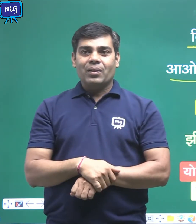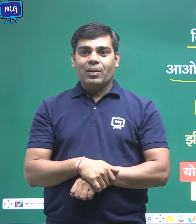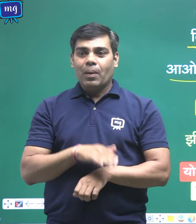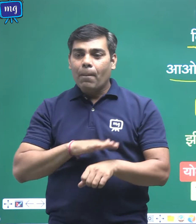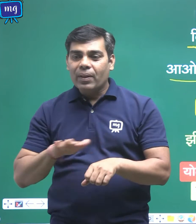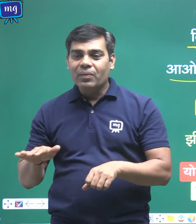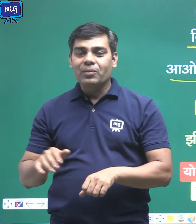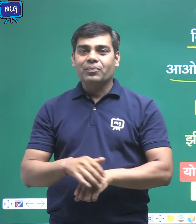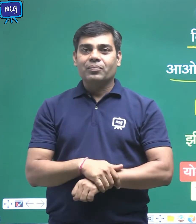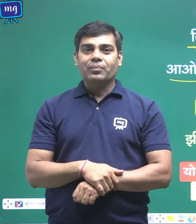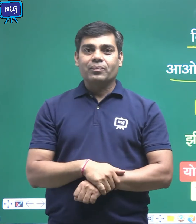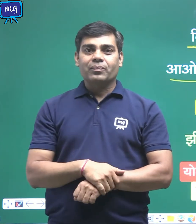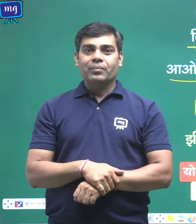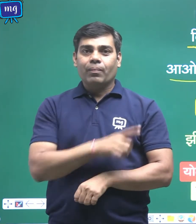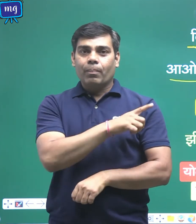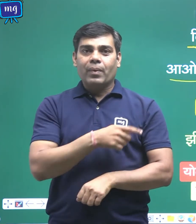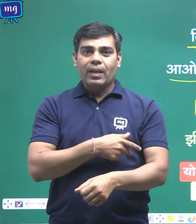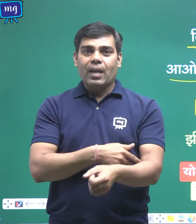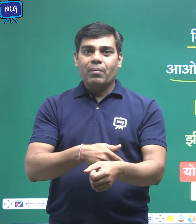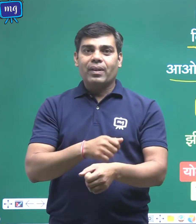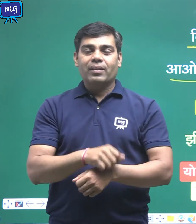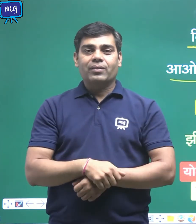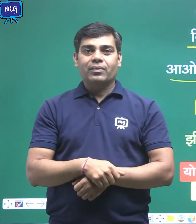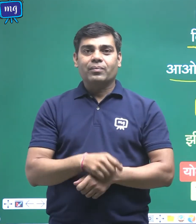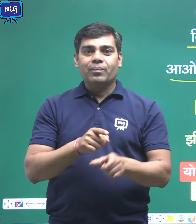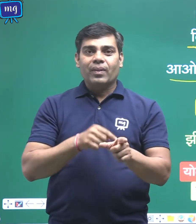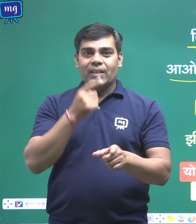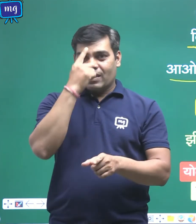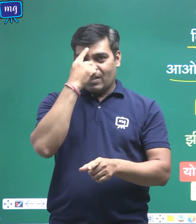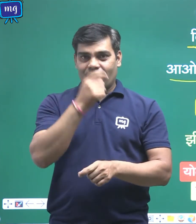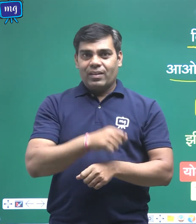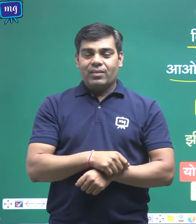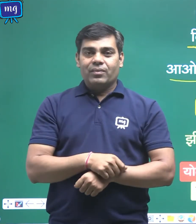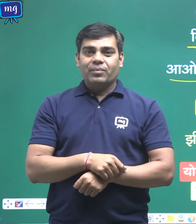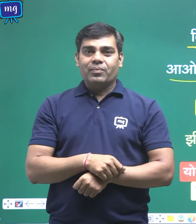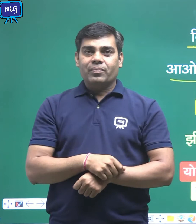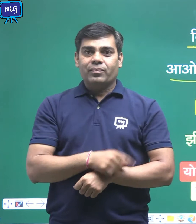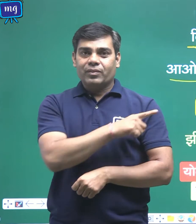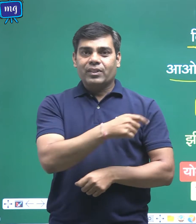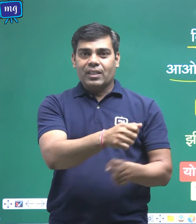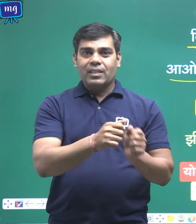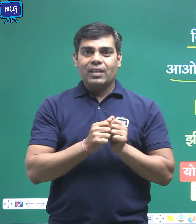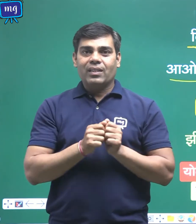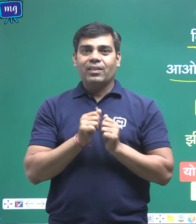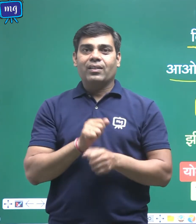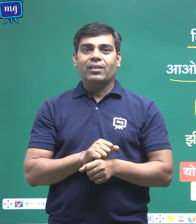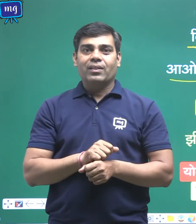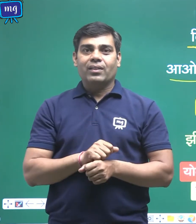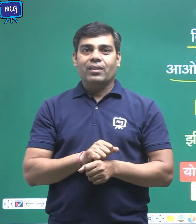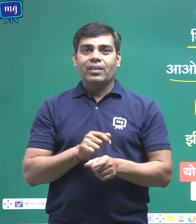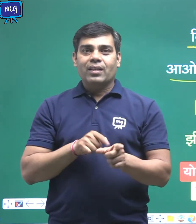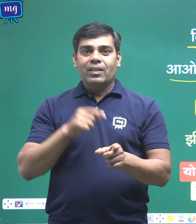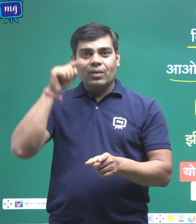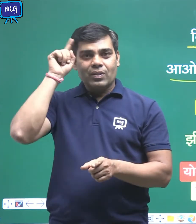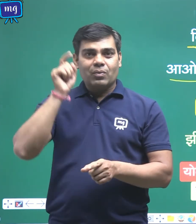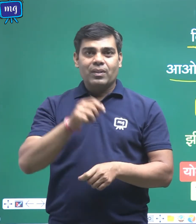बच्चों, मेरा नाम है योगेश कुमार तंवर और मेरे साथ हैं